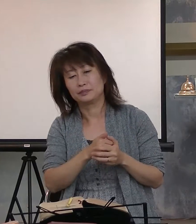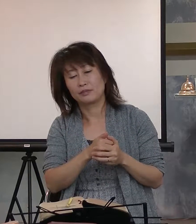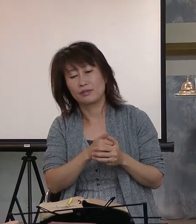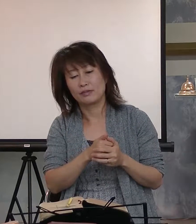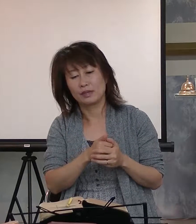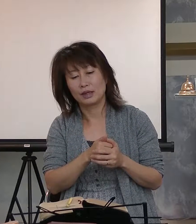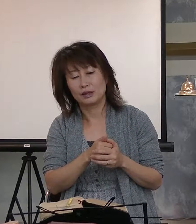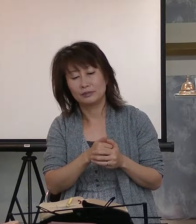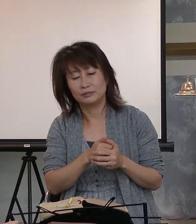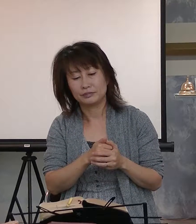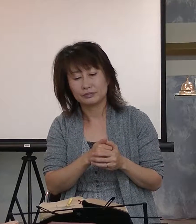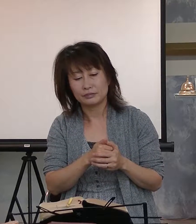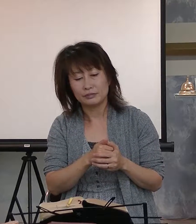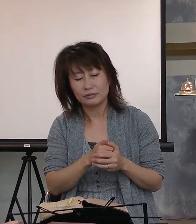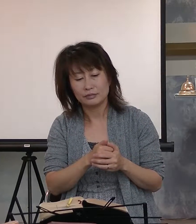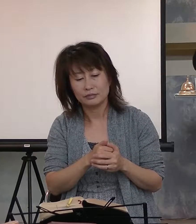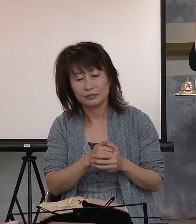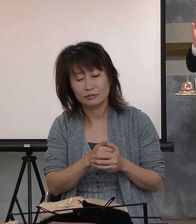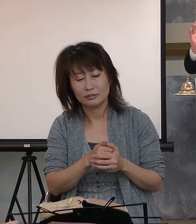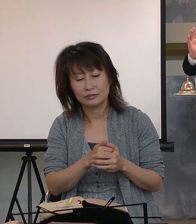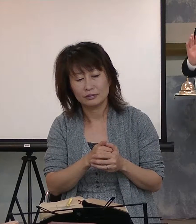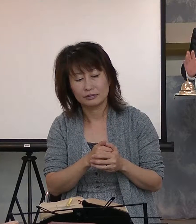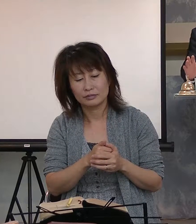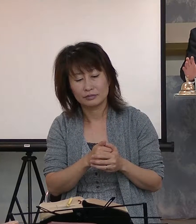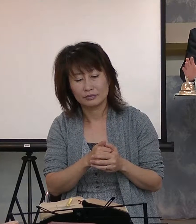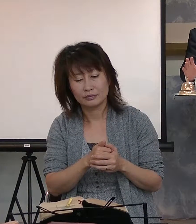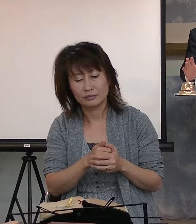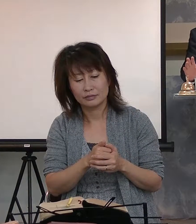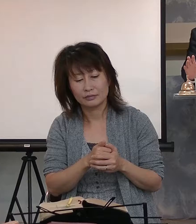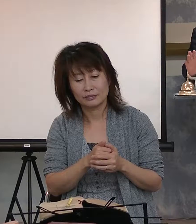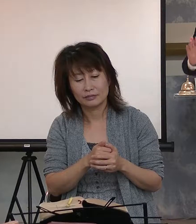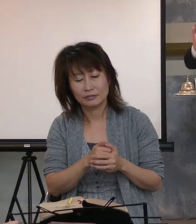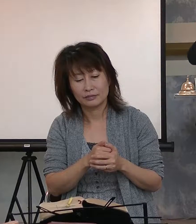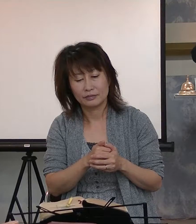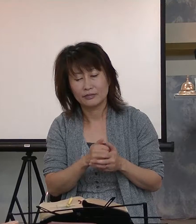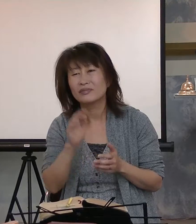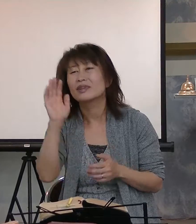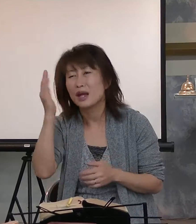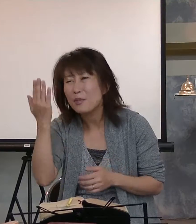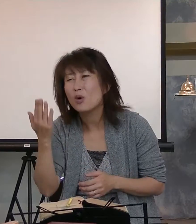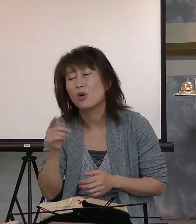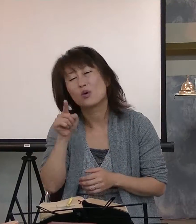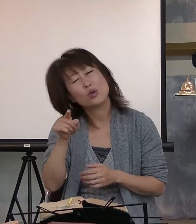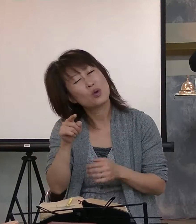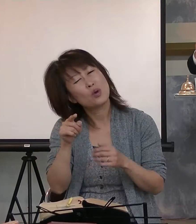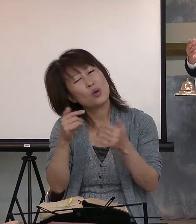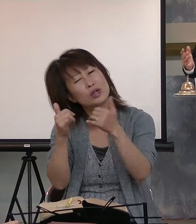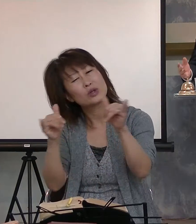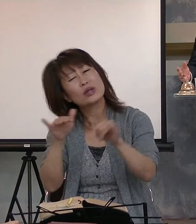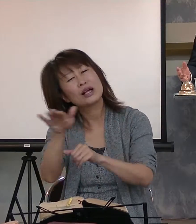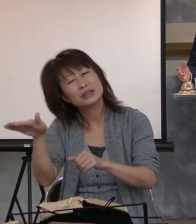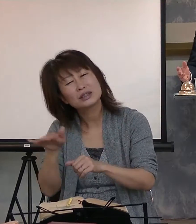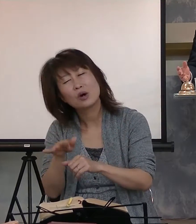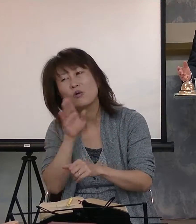でもそういうような立場にある人たちが本当に間違